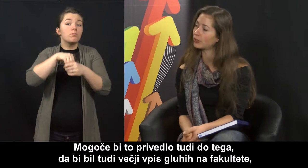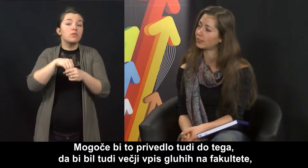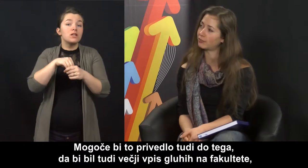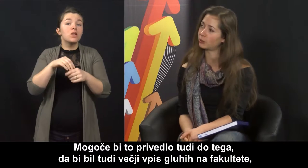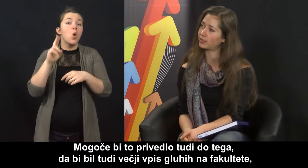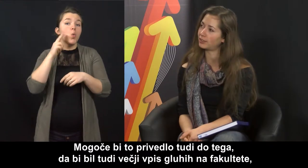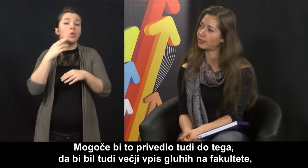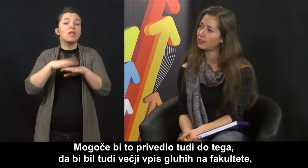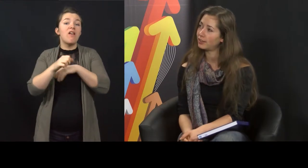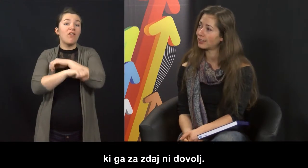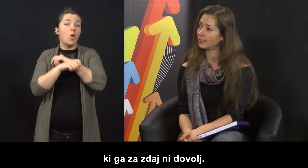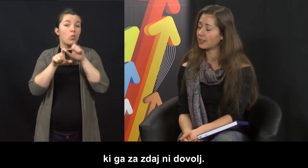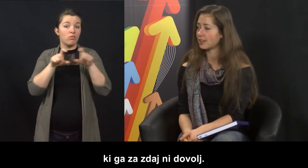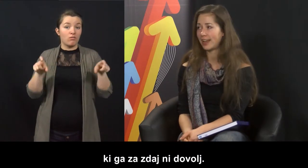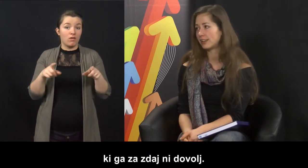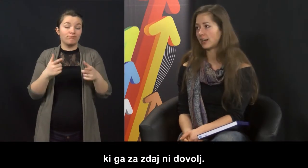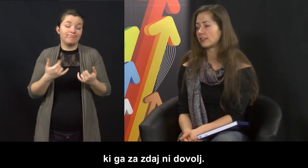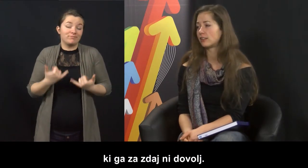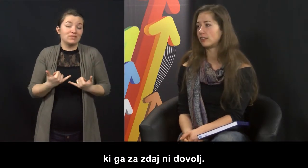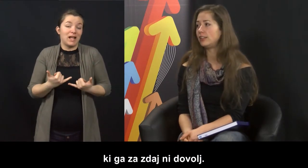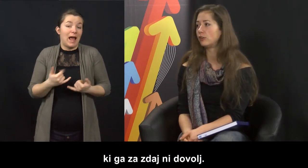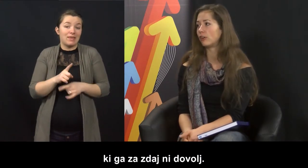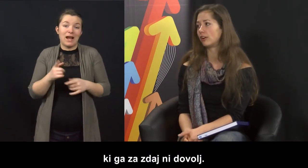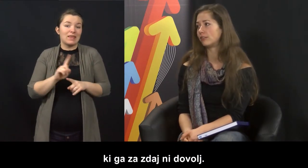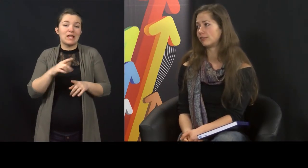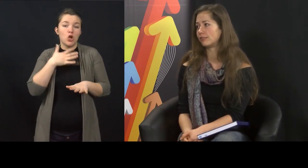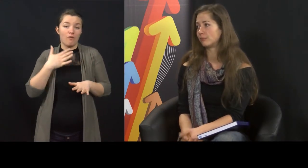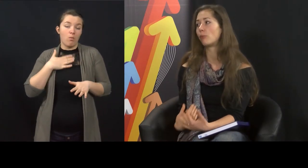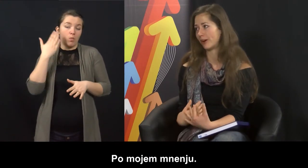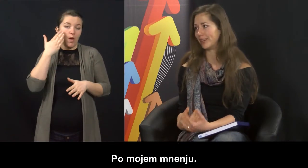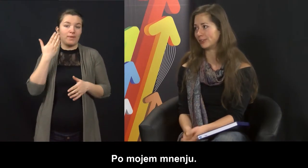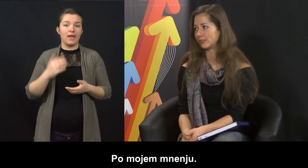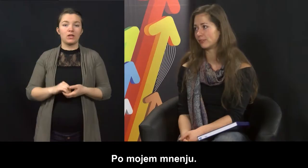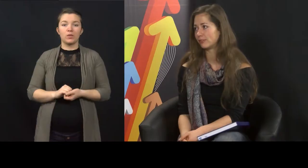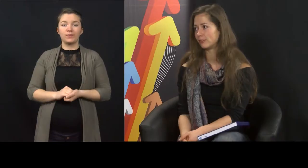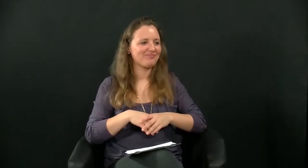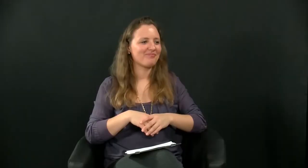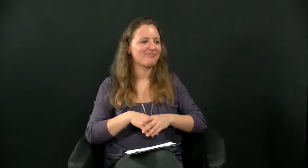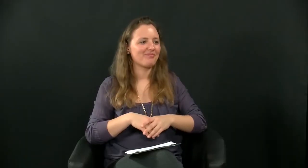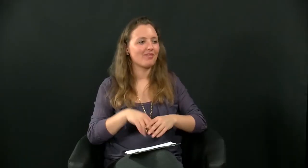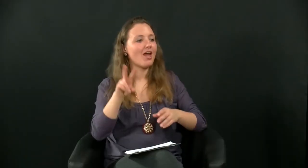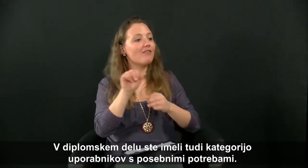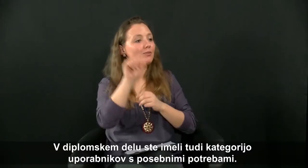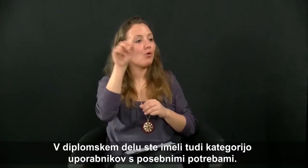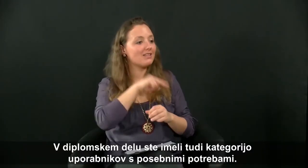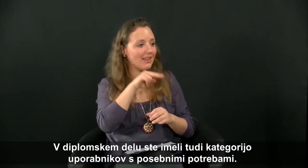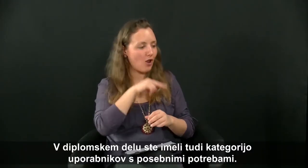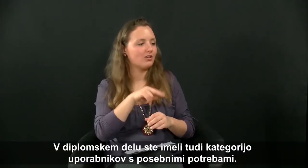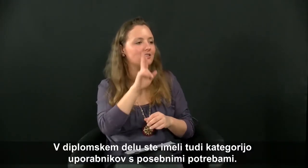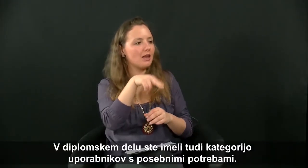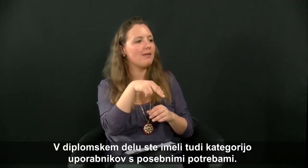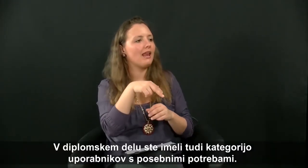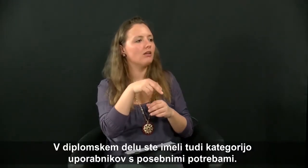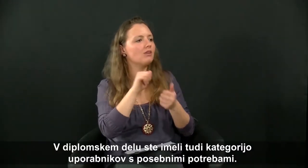upis gluhih na fakultete, ki ga zaenkrat ni dovolj, po mojem mnenju. V diplomski